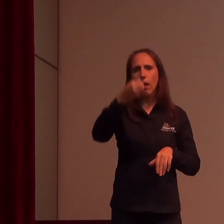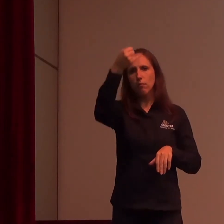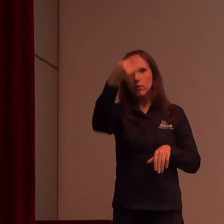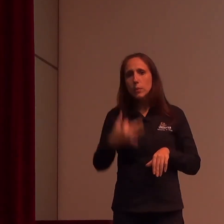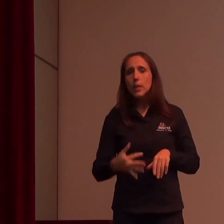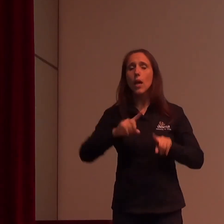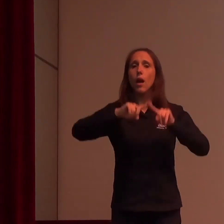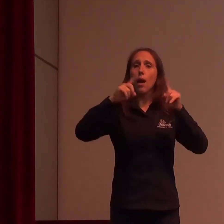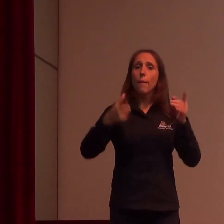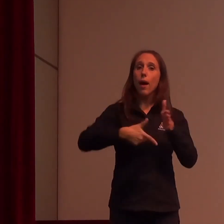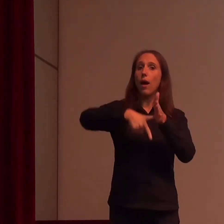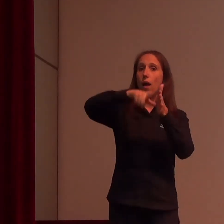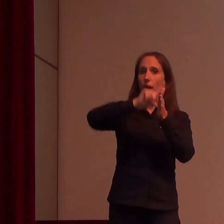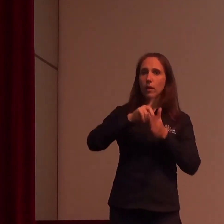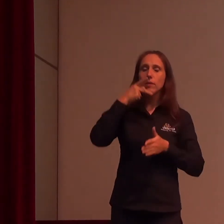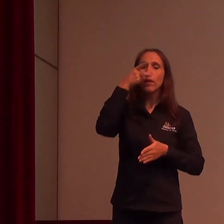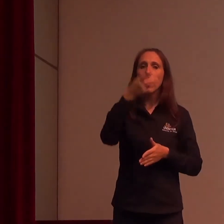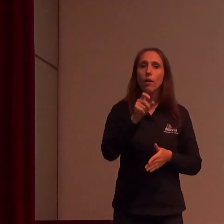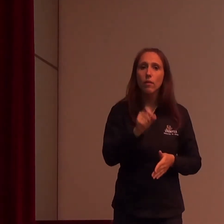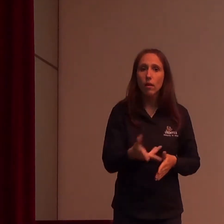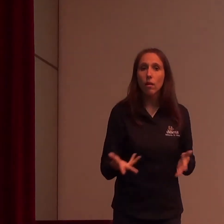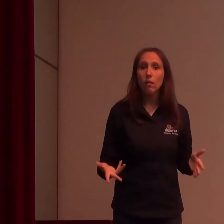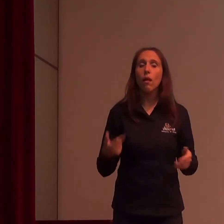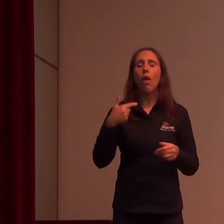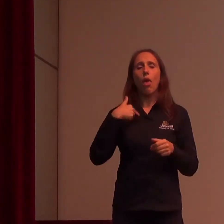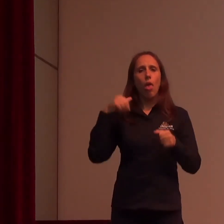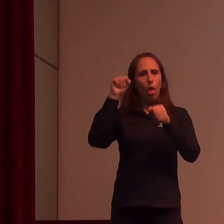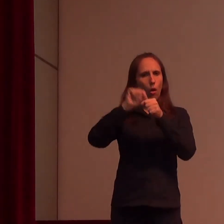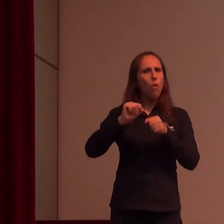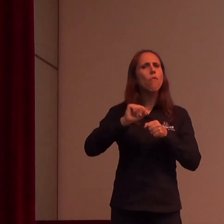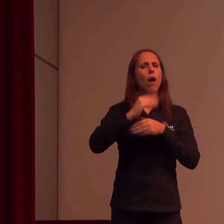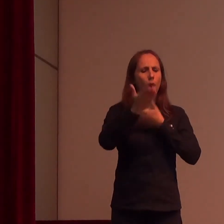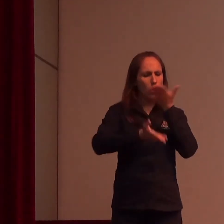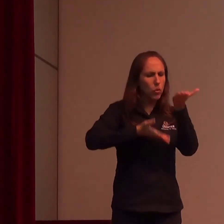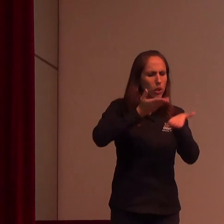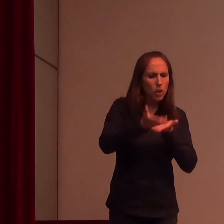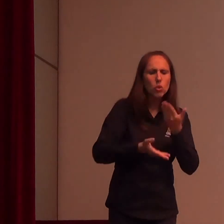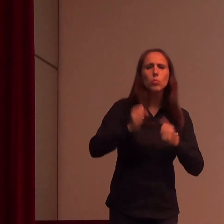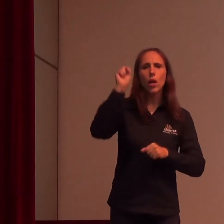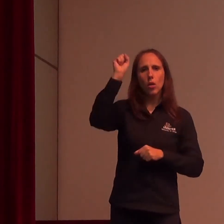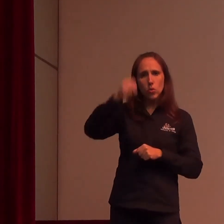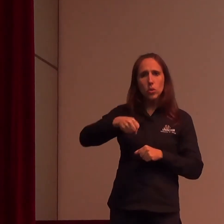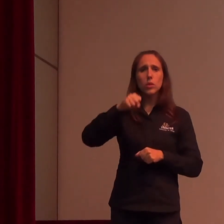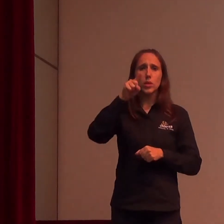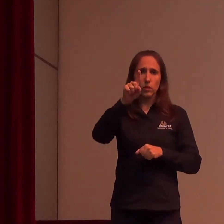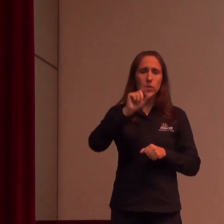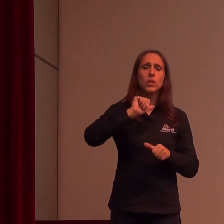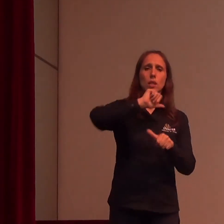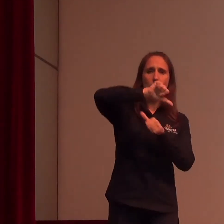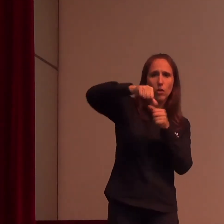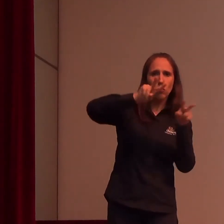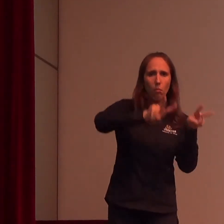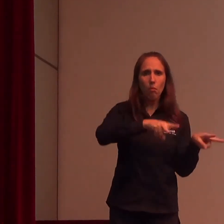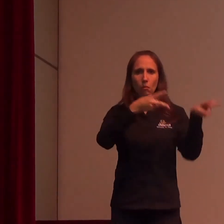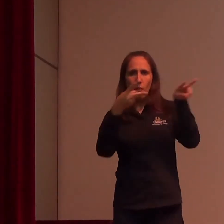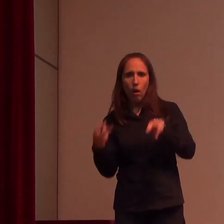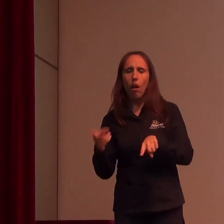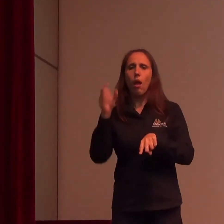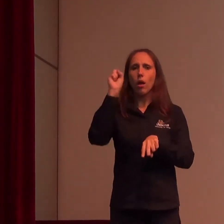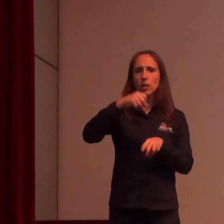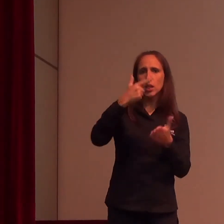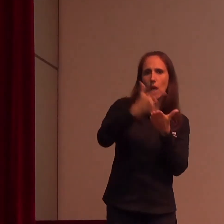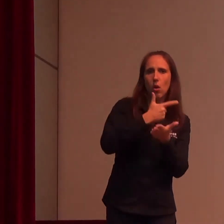fala assim, mas antes era, olha, a gente presta esse serviço sim, se você quiser tornar os seus livros acessíveis, né, porque